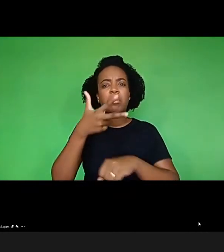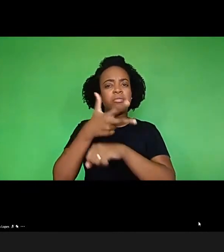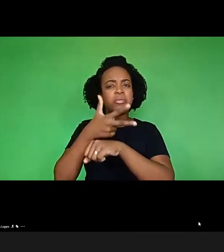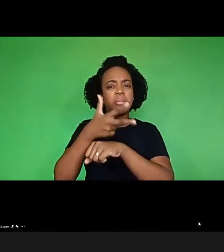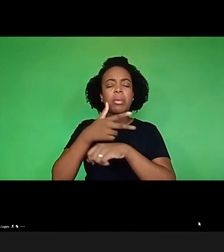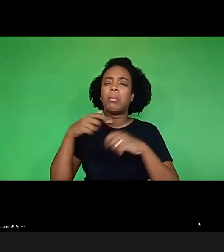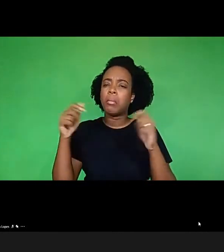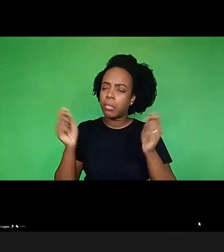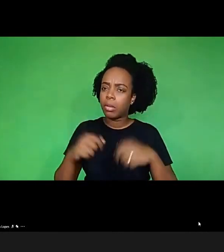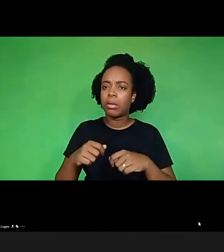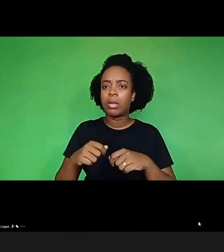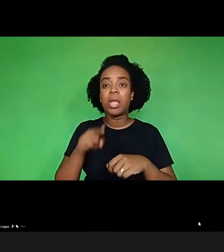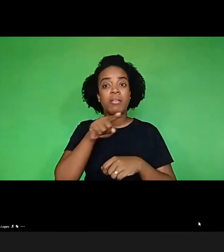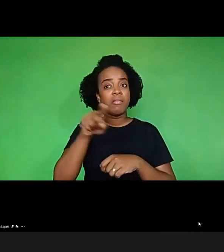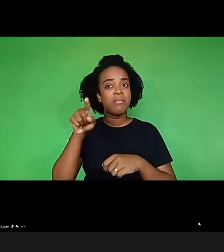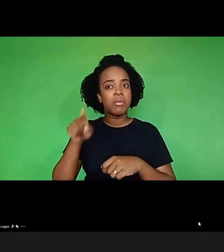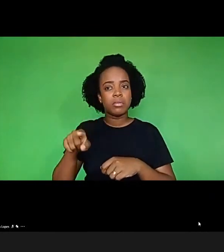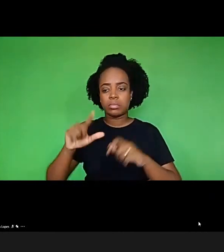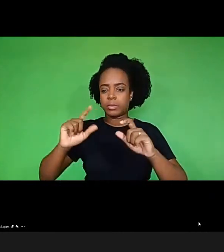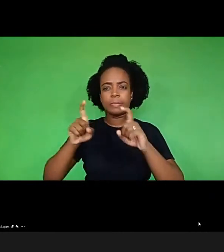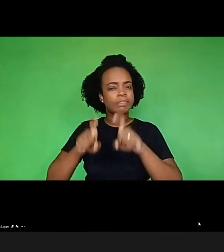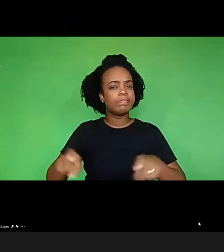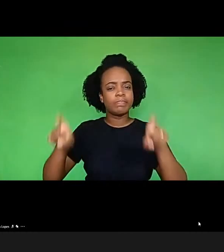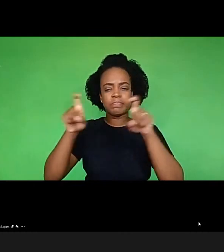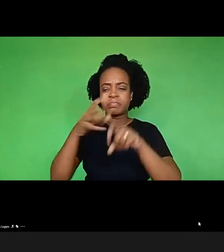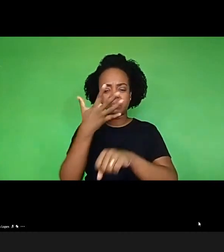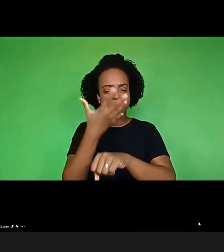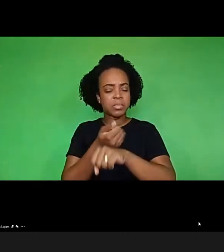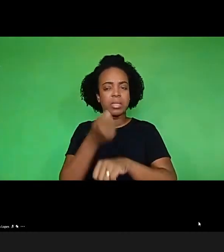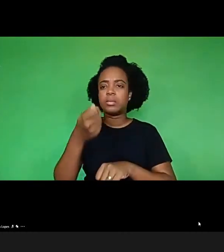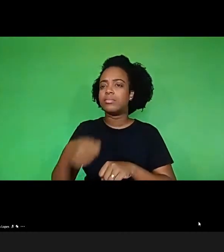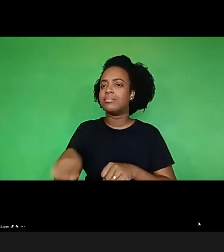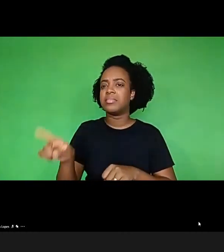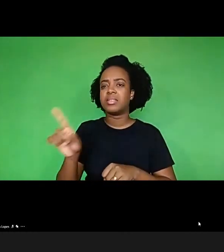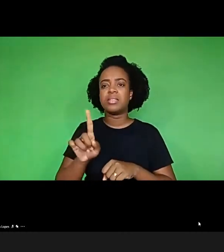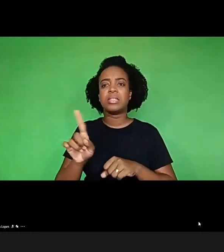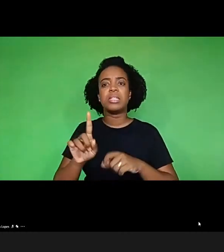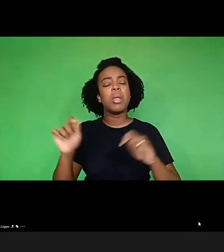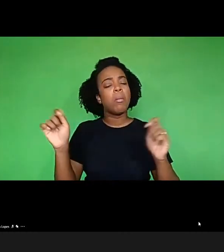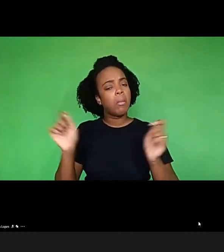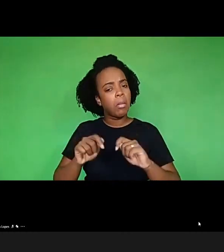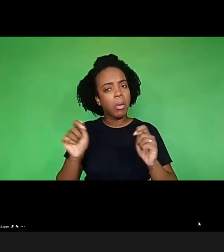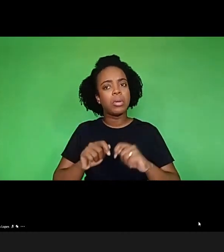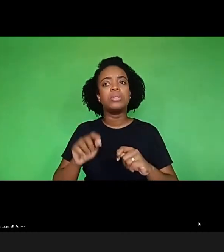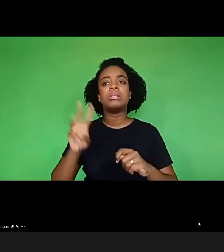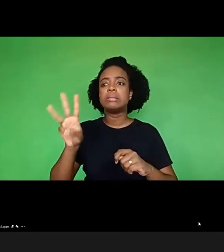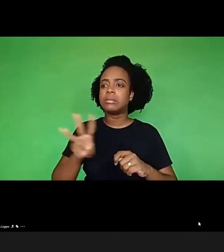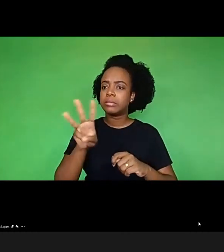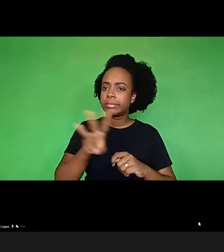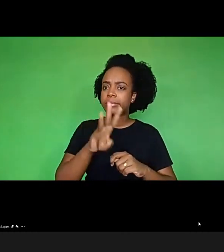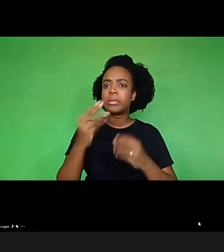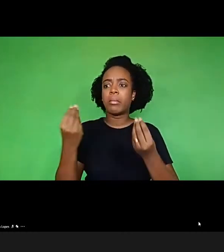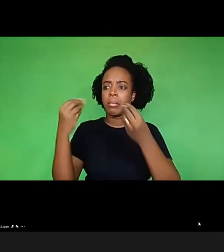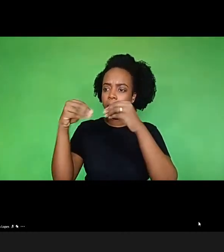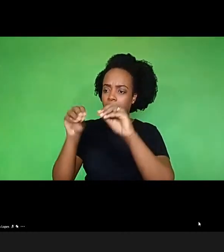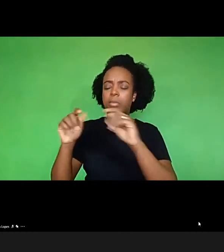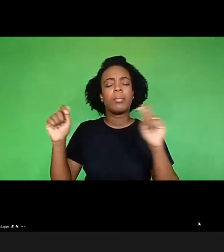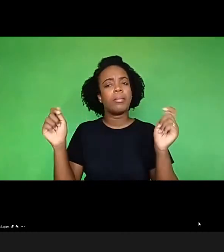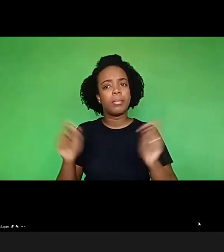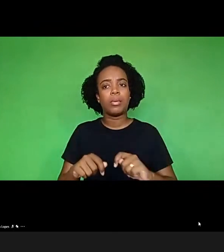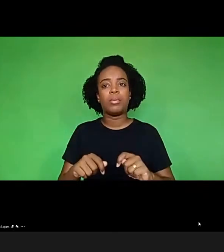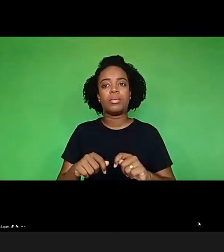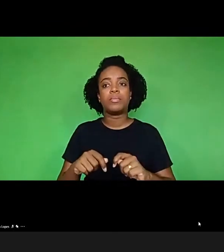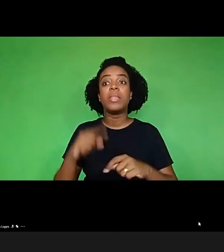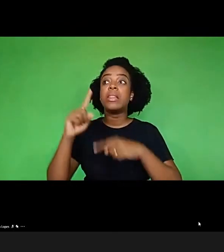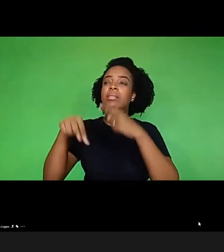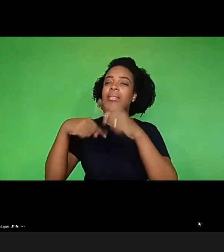instalar nada no computador para acessar, você pode acessar pelo browser. Quando a gente fizer a formação para vocês,